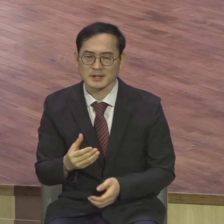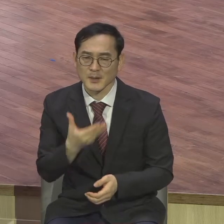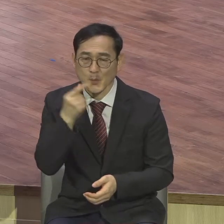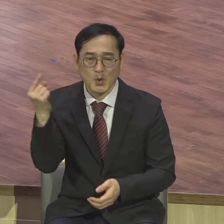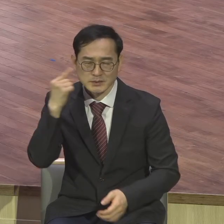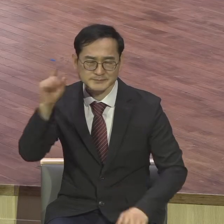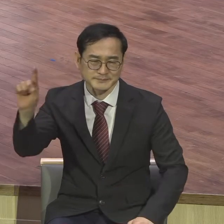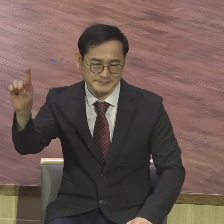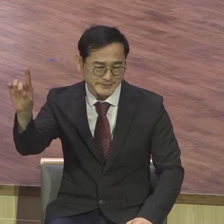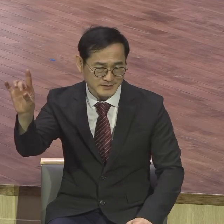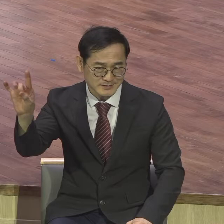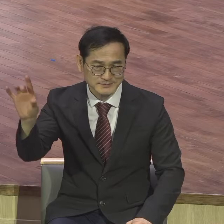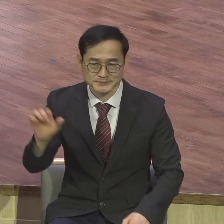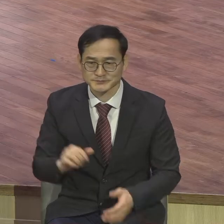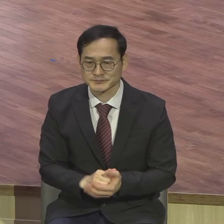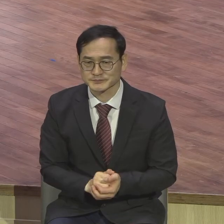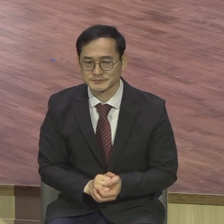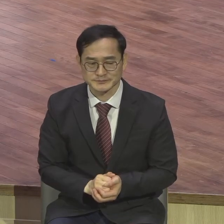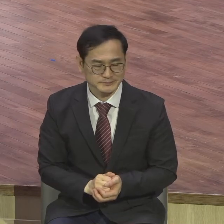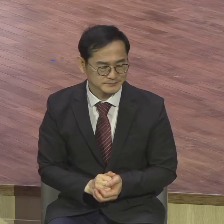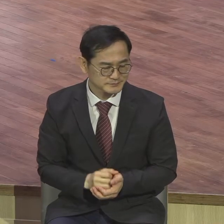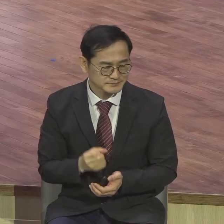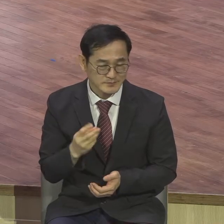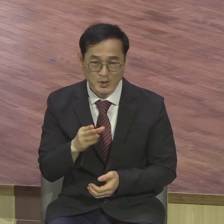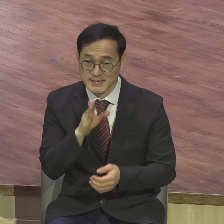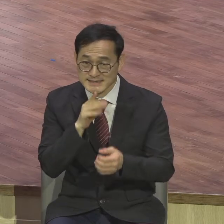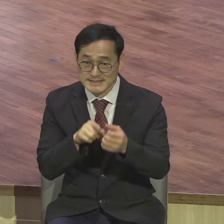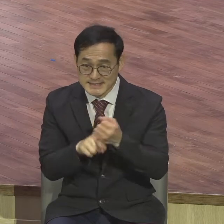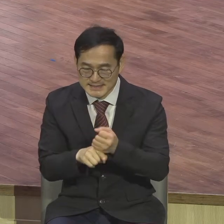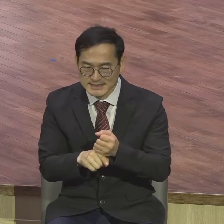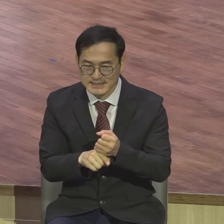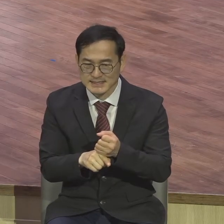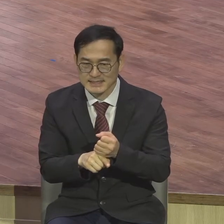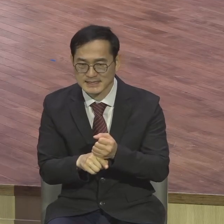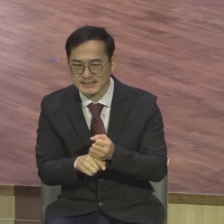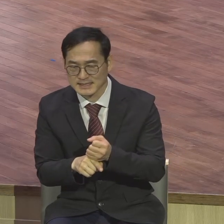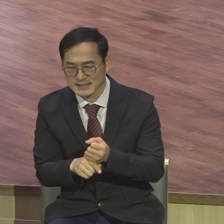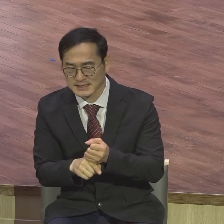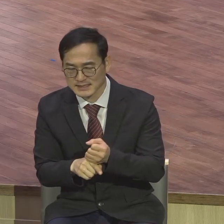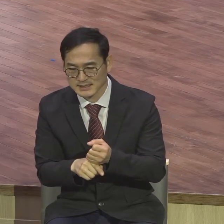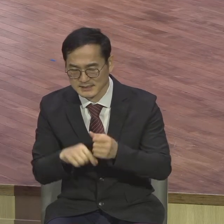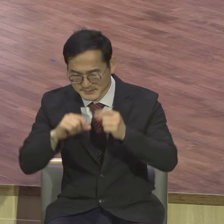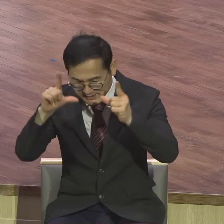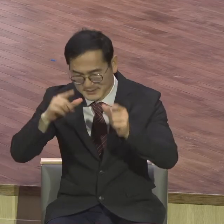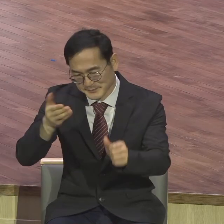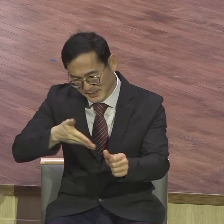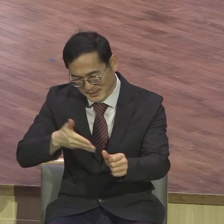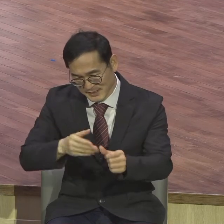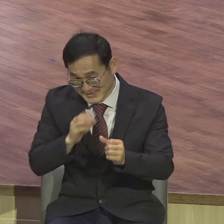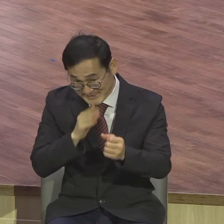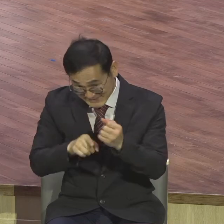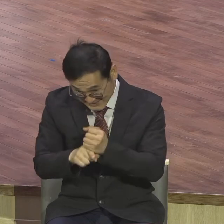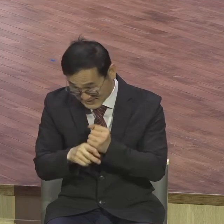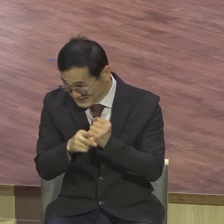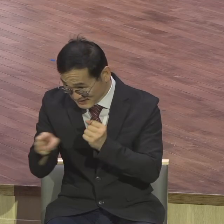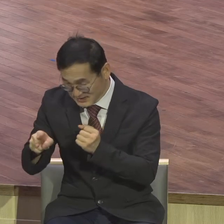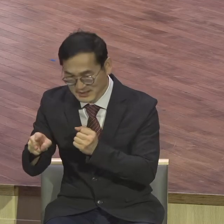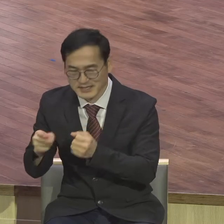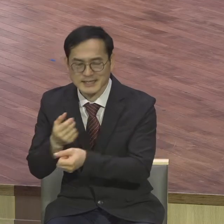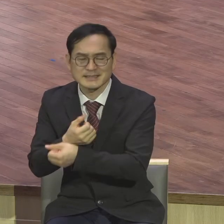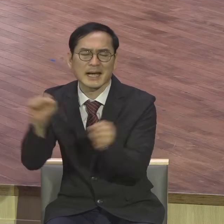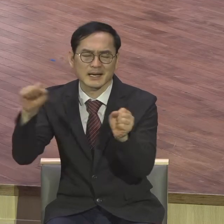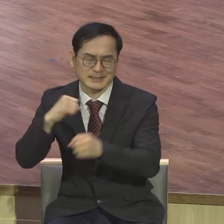요한복음 8장 32절에 보면 진리를 알지니 진리가 너희를 뭐라 그랬어요? 자유케 하리라. 진리가 그리스도잖아요.